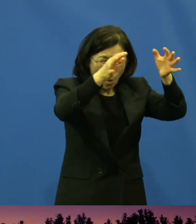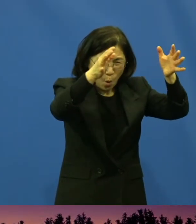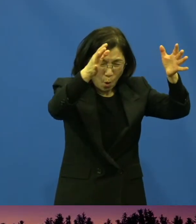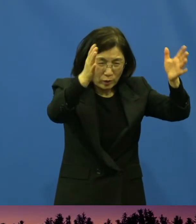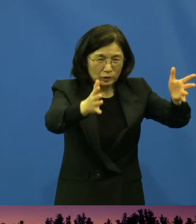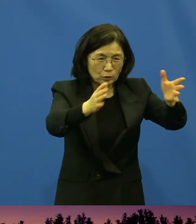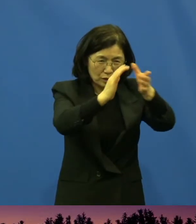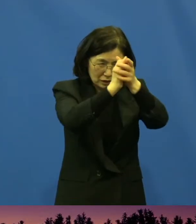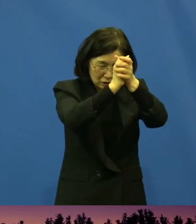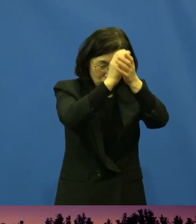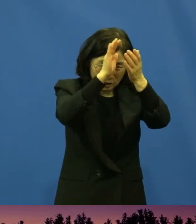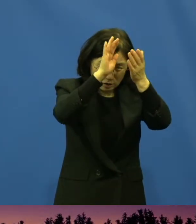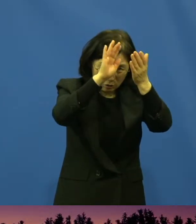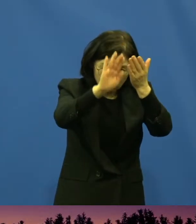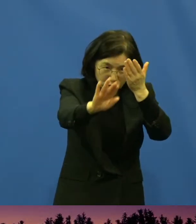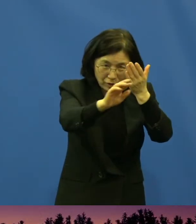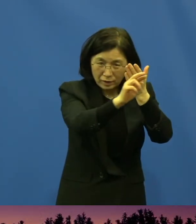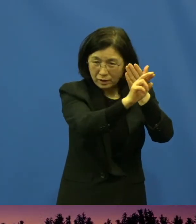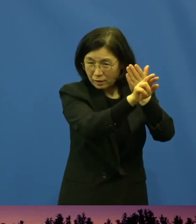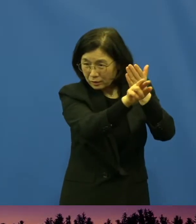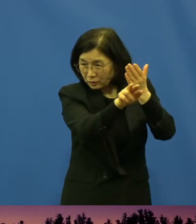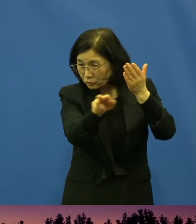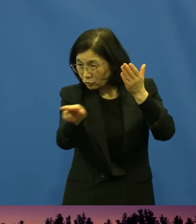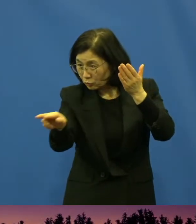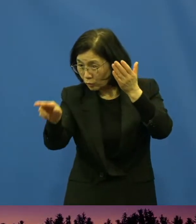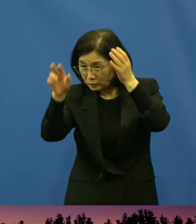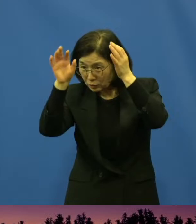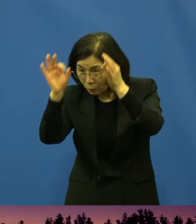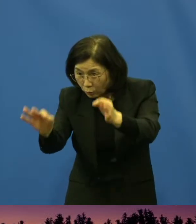와보면 제자들이 졸고 있는 거예요.